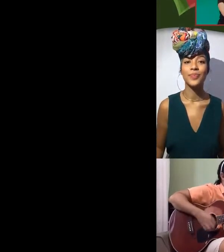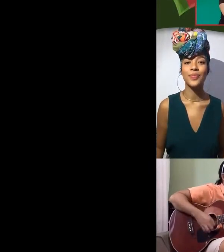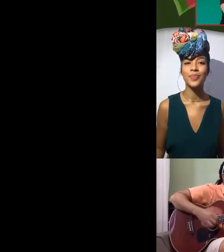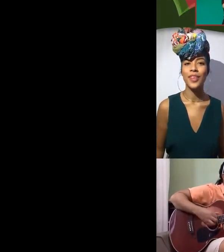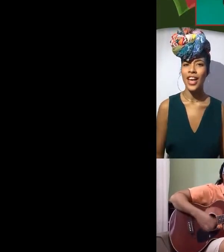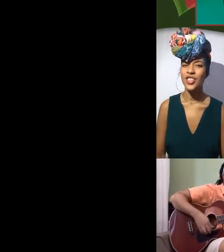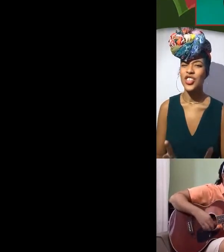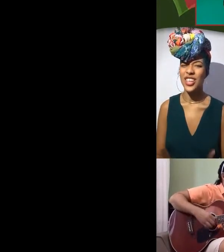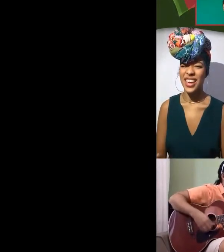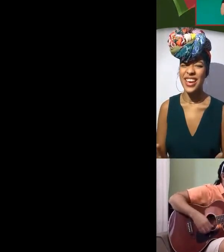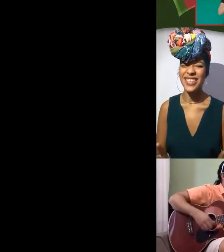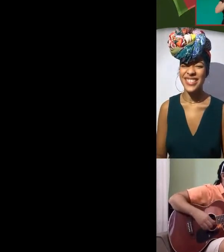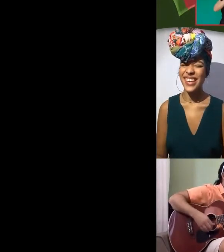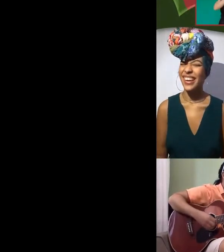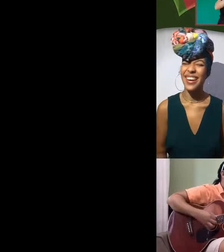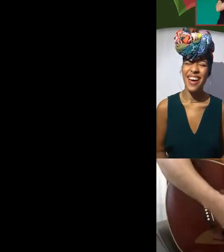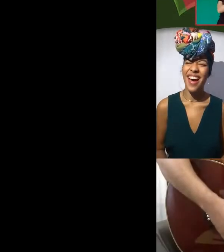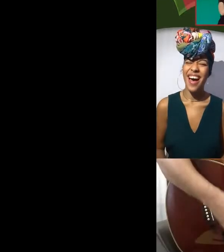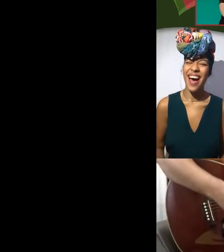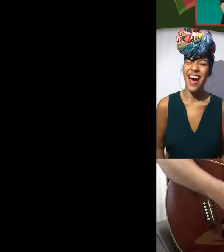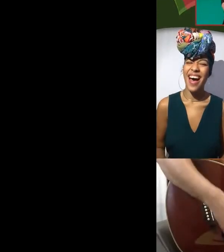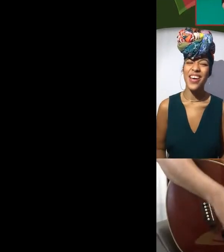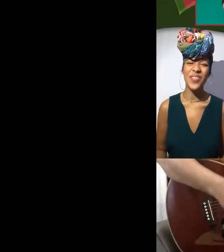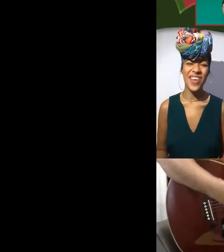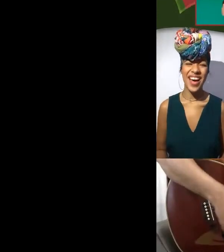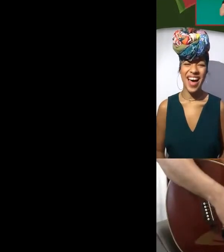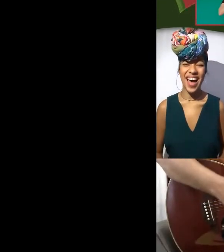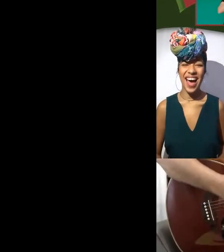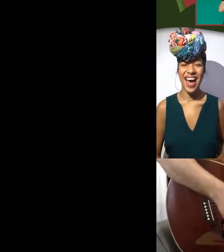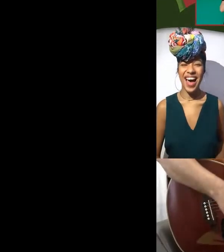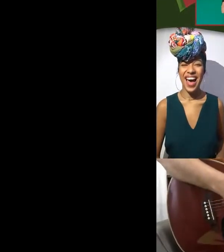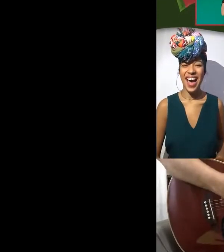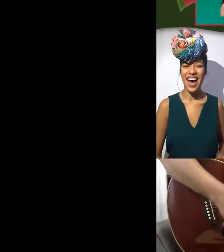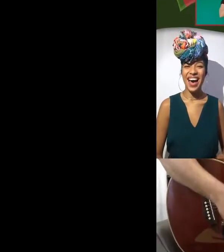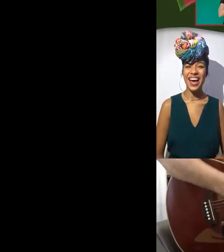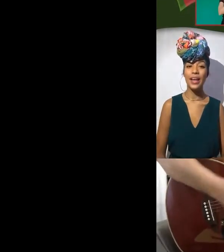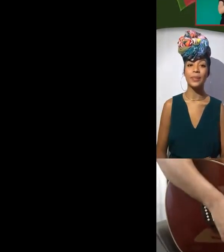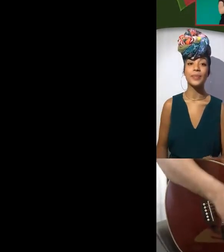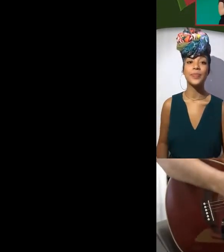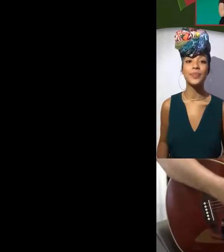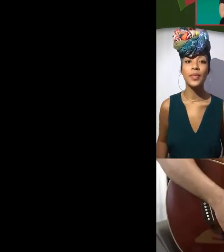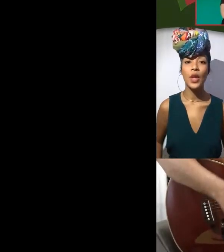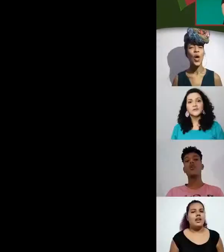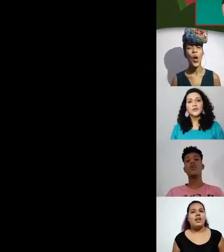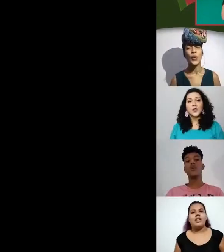aproximar de quem se ama.